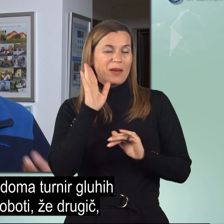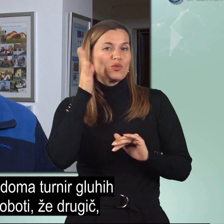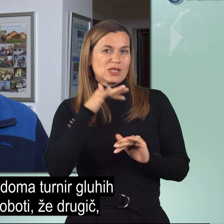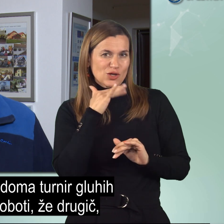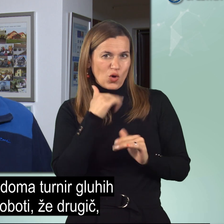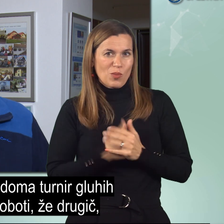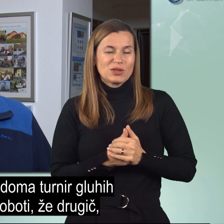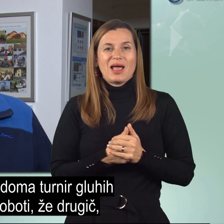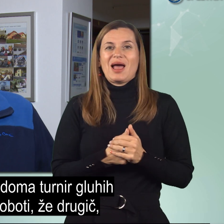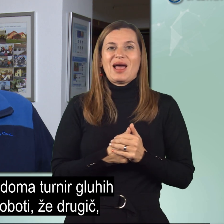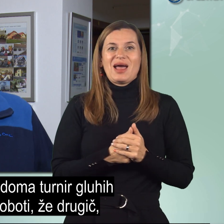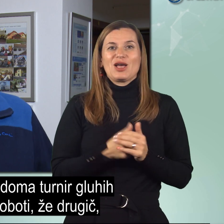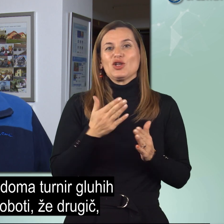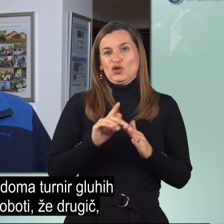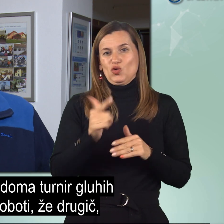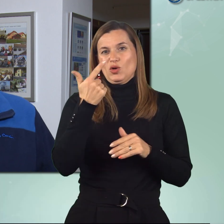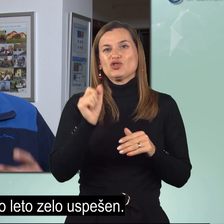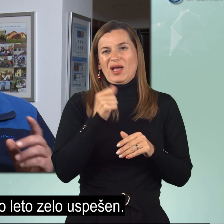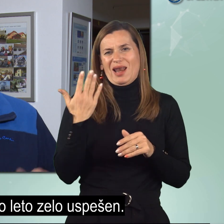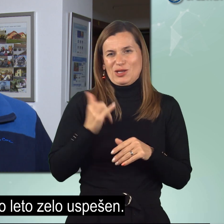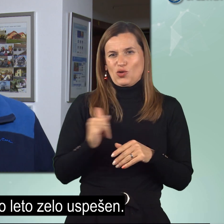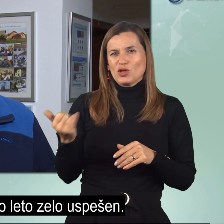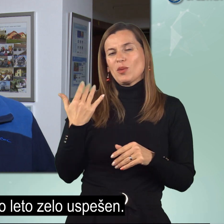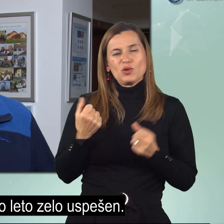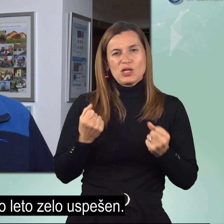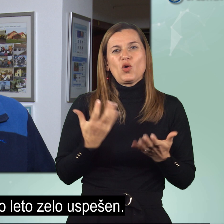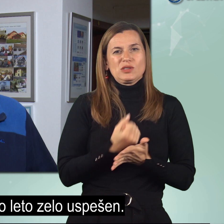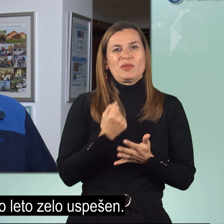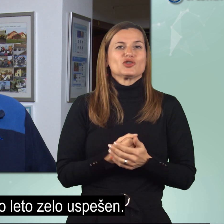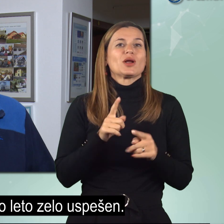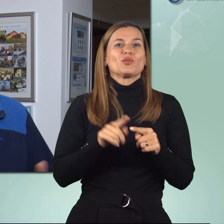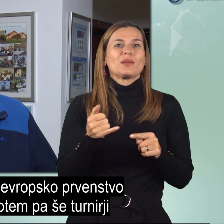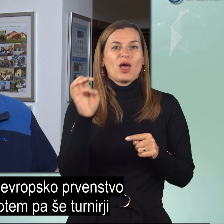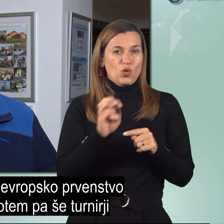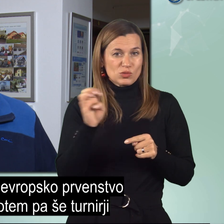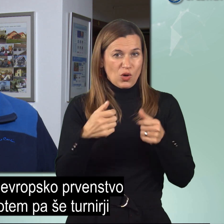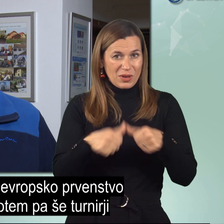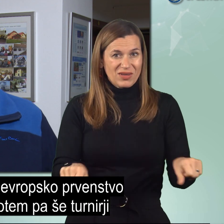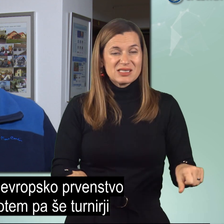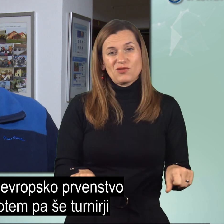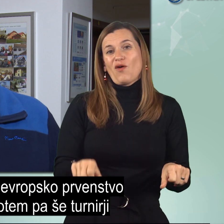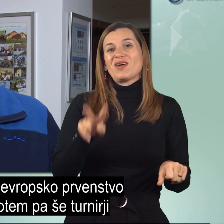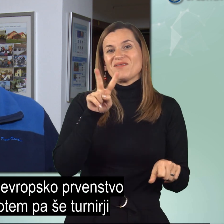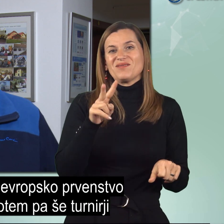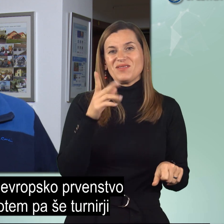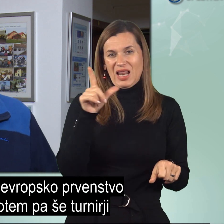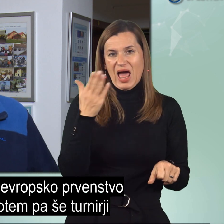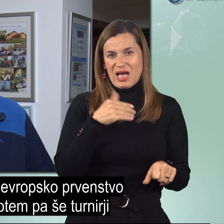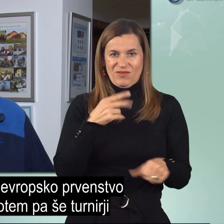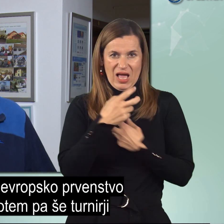Murski Soboti. Drugič, ker je lansko leto bil zelo uspešen. Potem je seveda Evropsko prvenstvo v